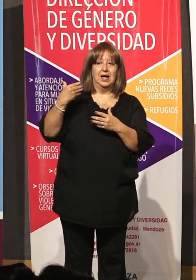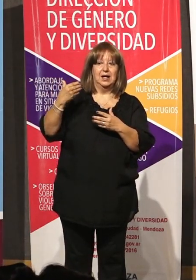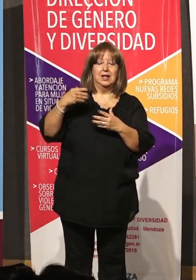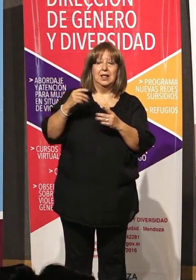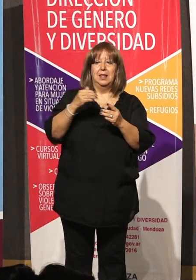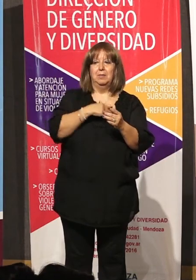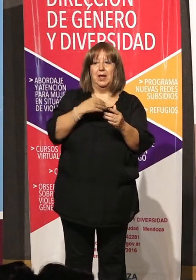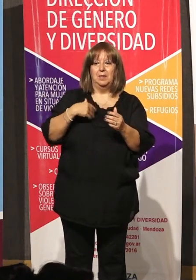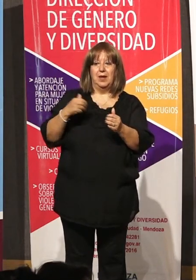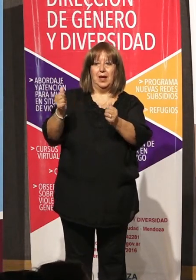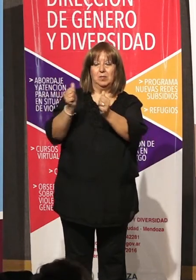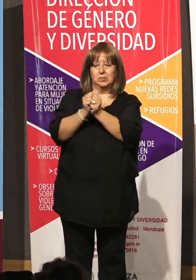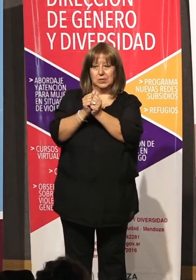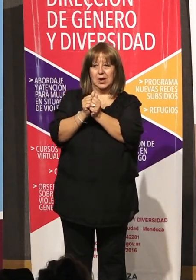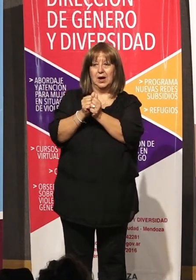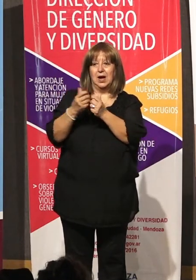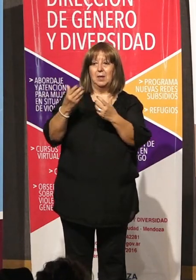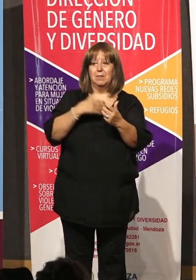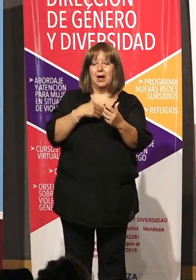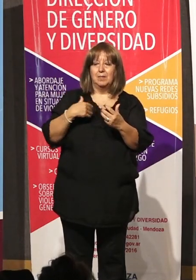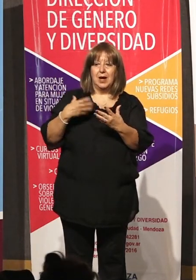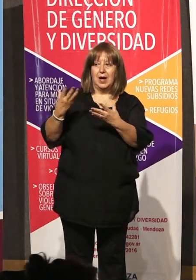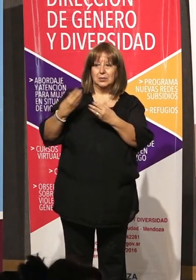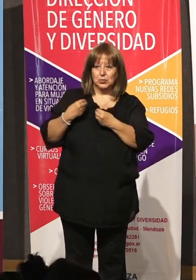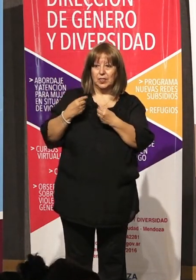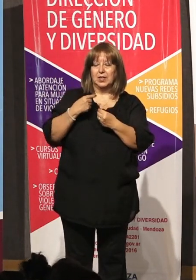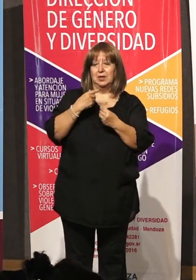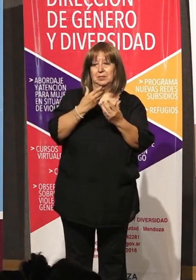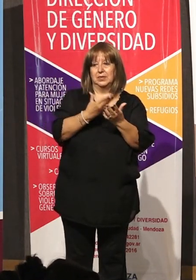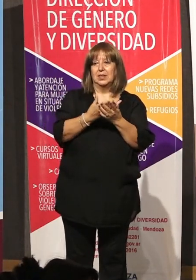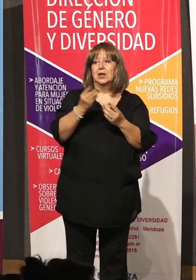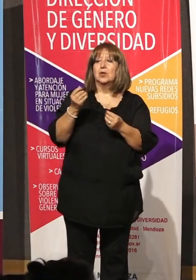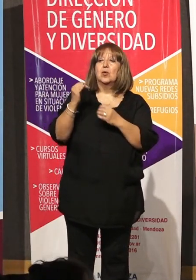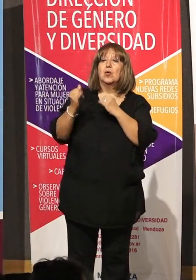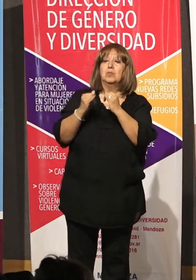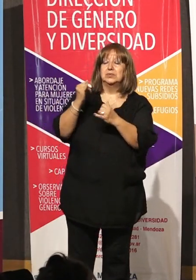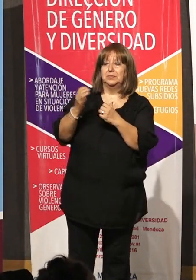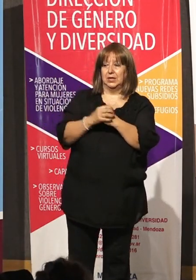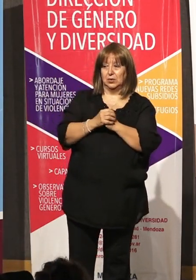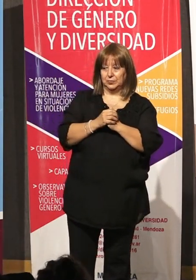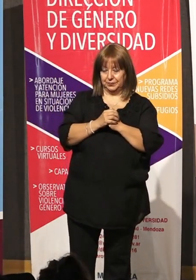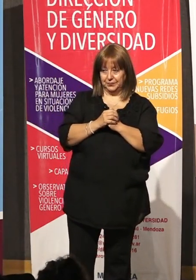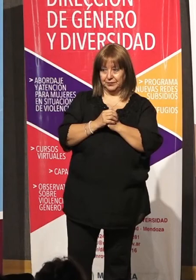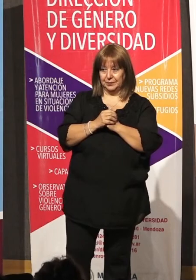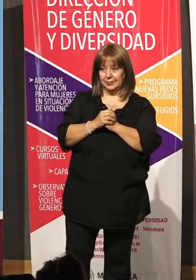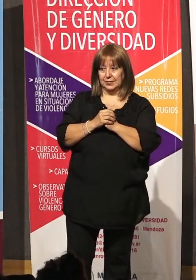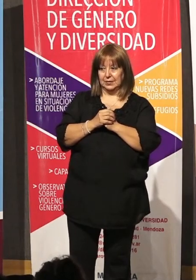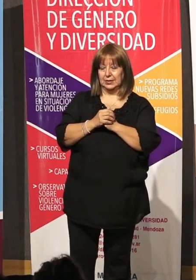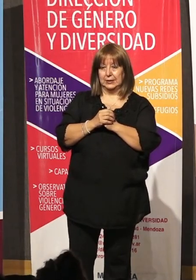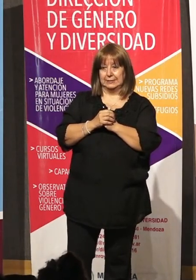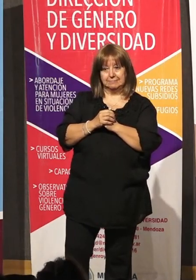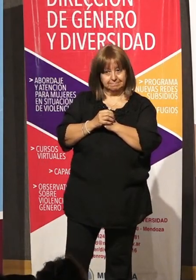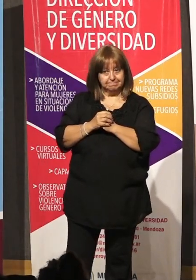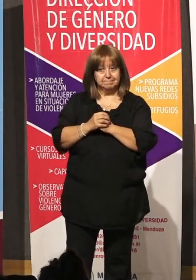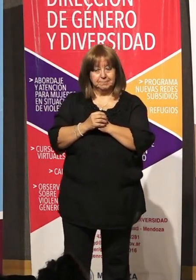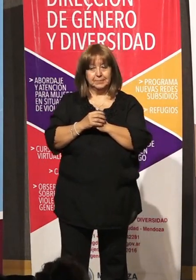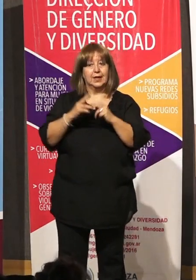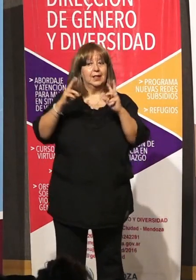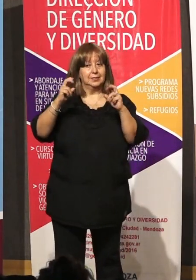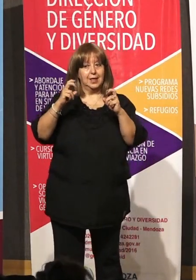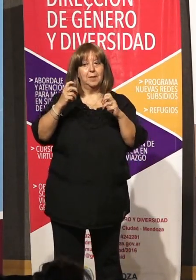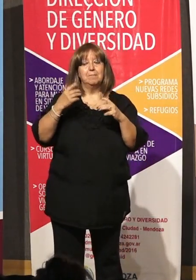a la madre. Y yo dije, ay, ¿qué hago? No sé qué. Bueno, sí, la salud mental es un